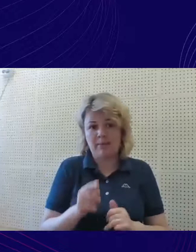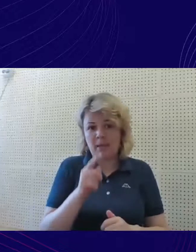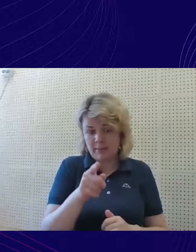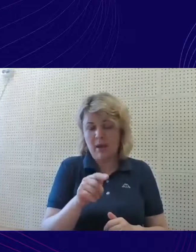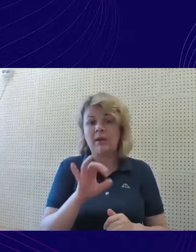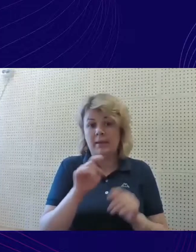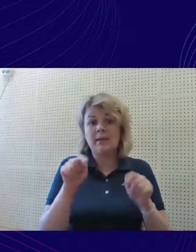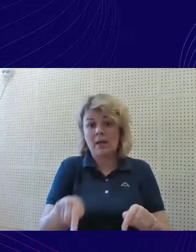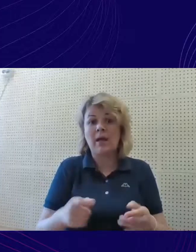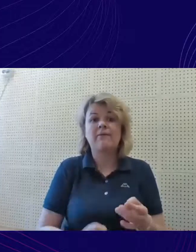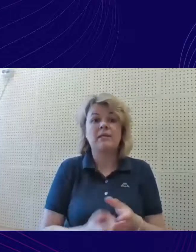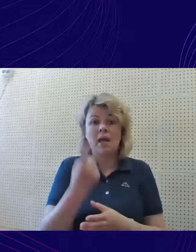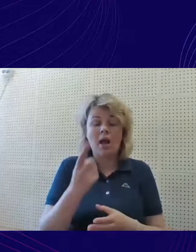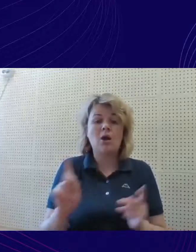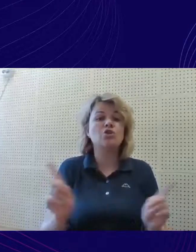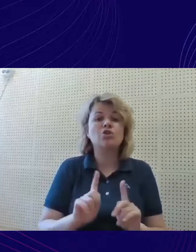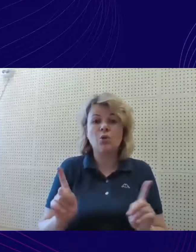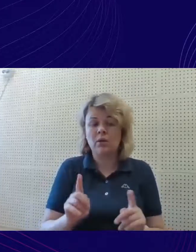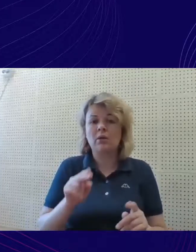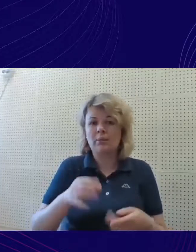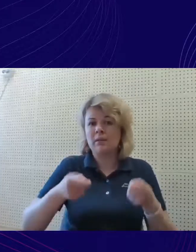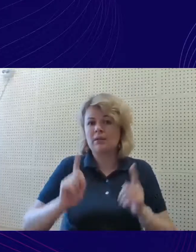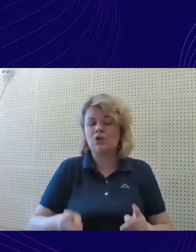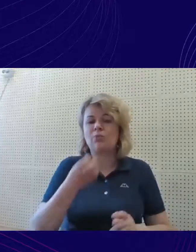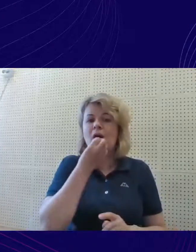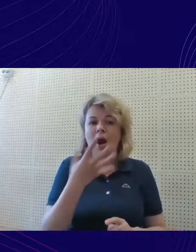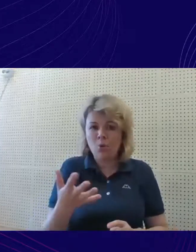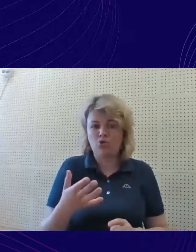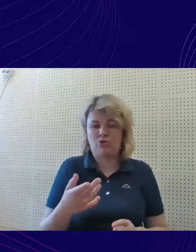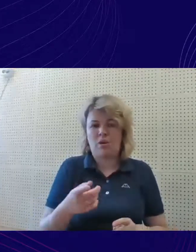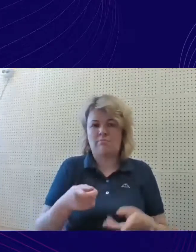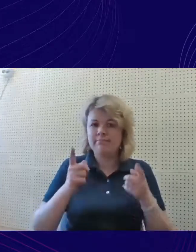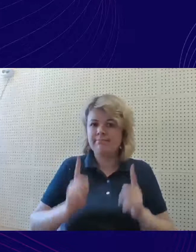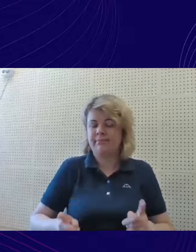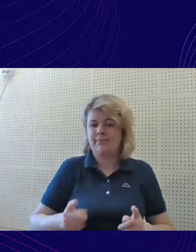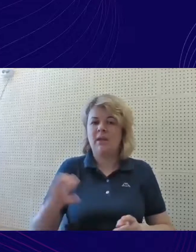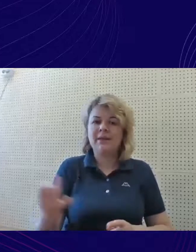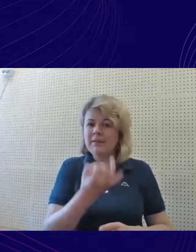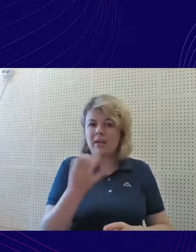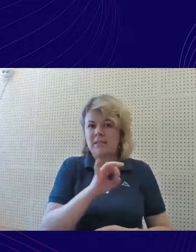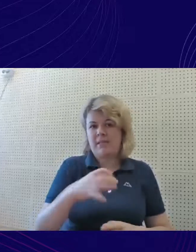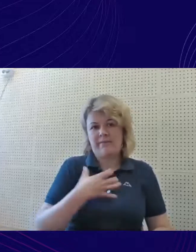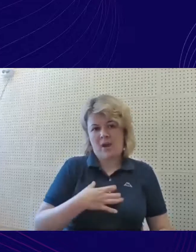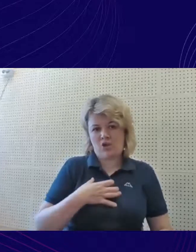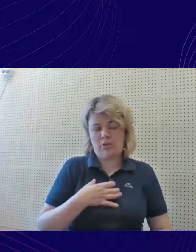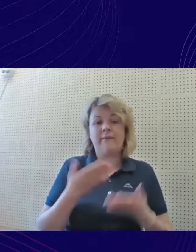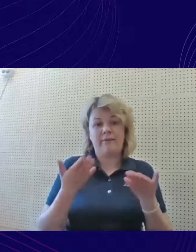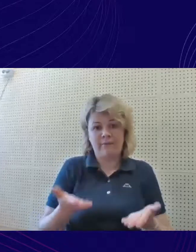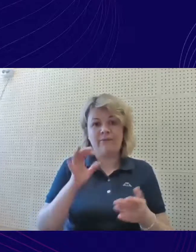возникало что-то по-настоящему хорошее, подлинное, интересное и важное.